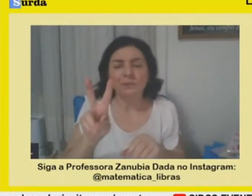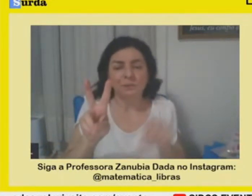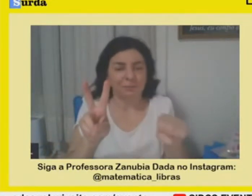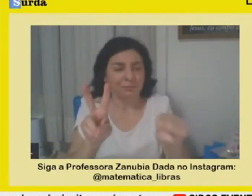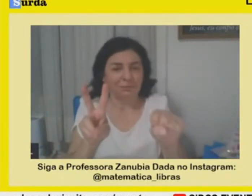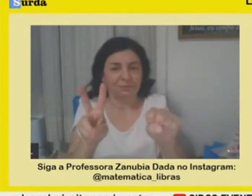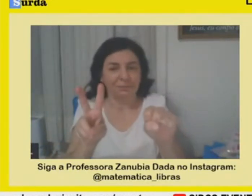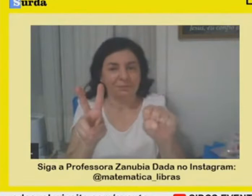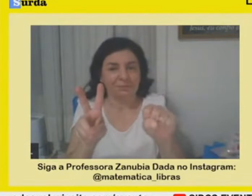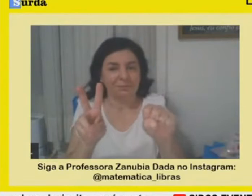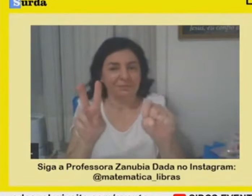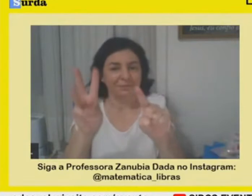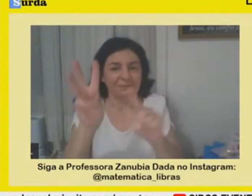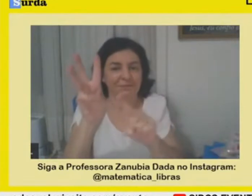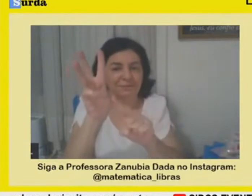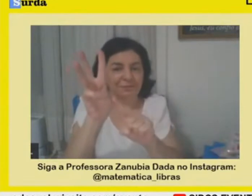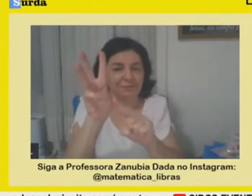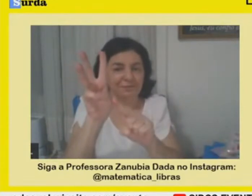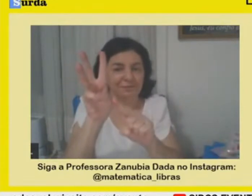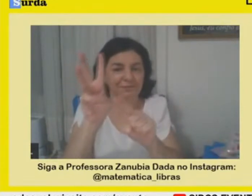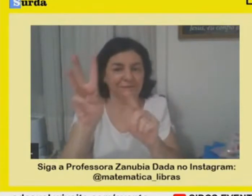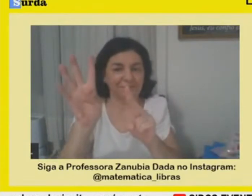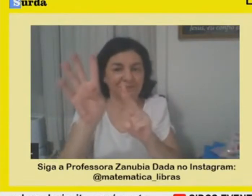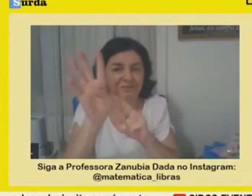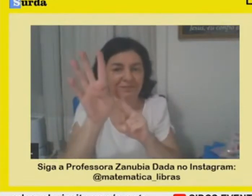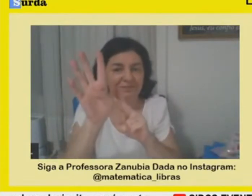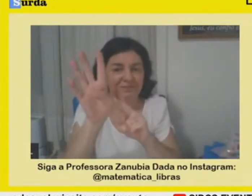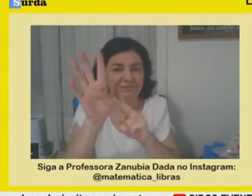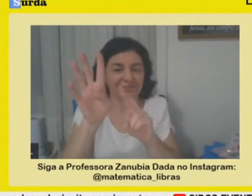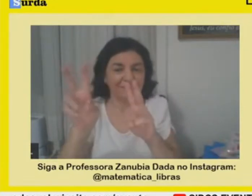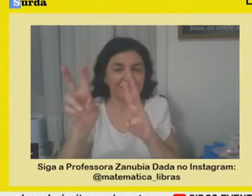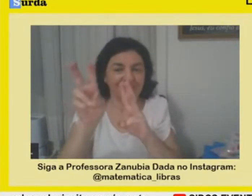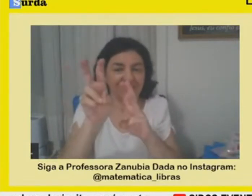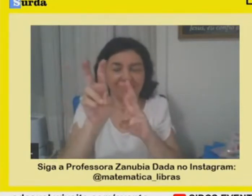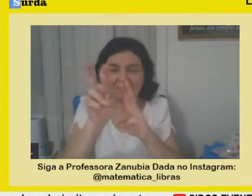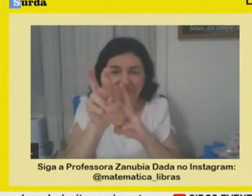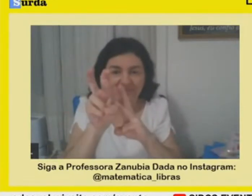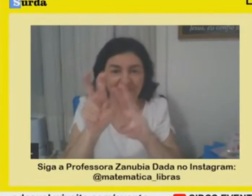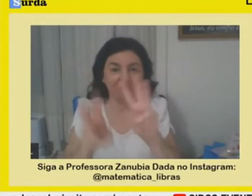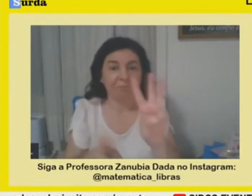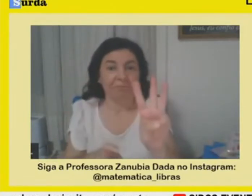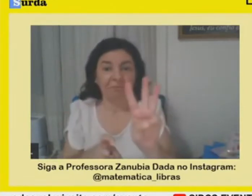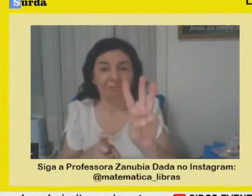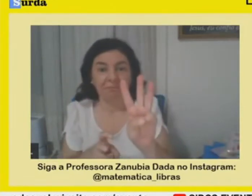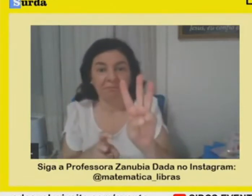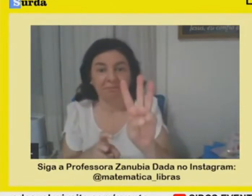E o meu? 2 ali, 5.